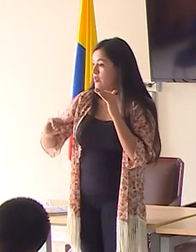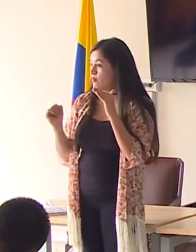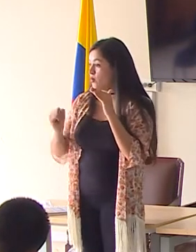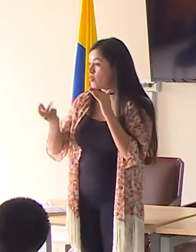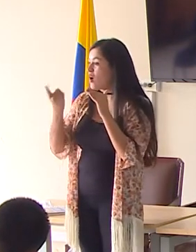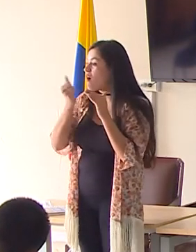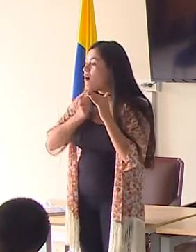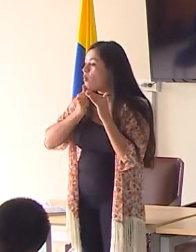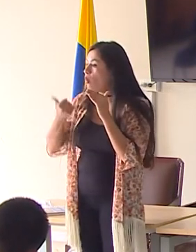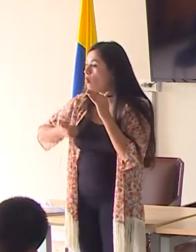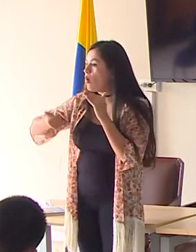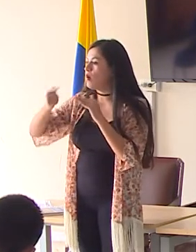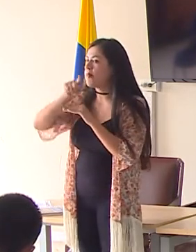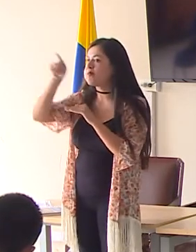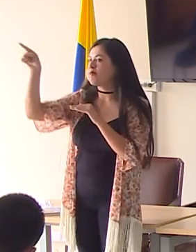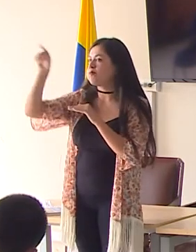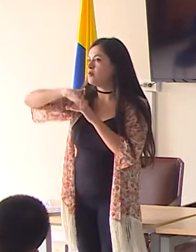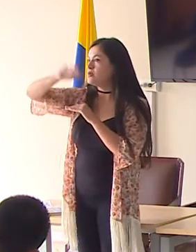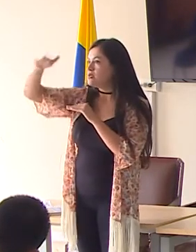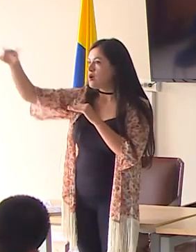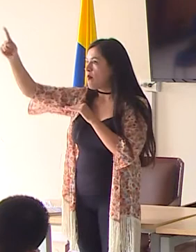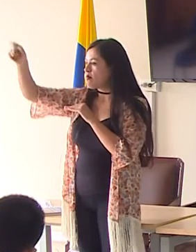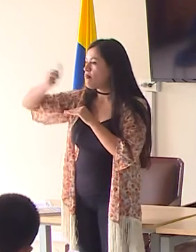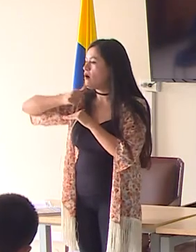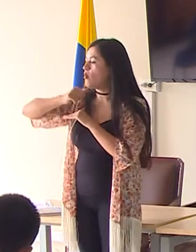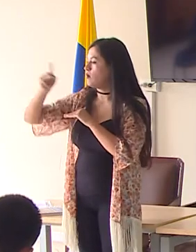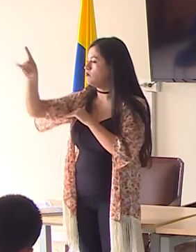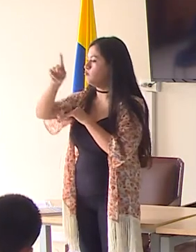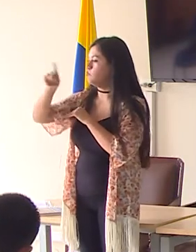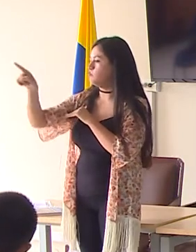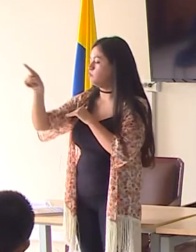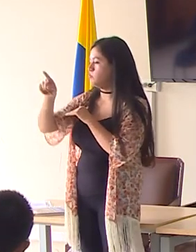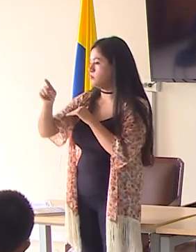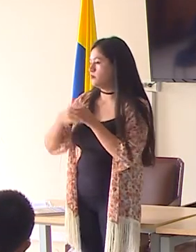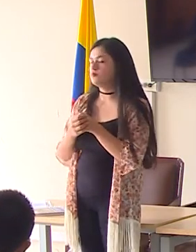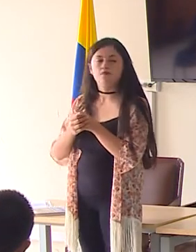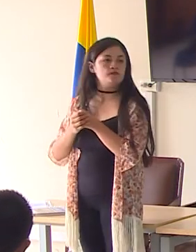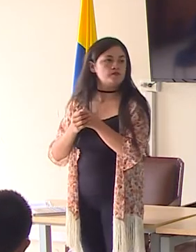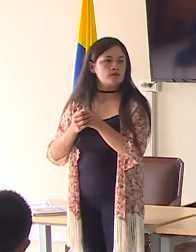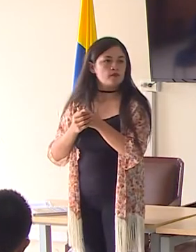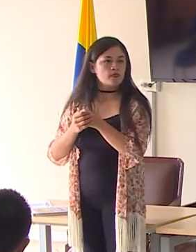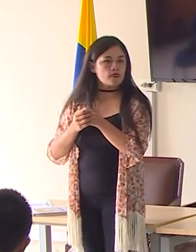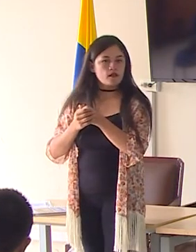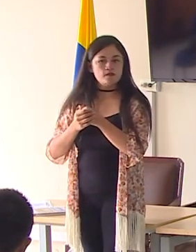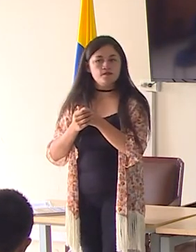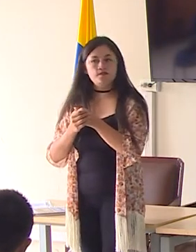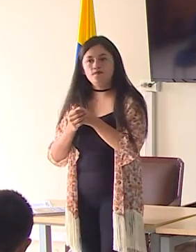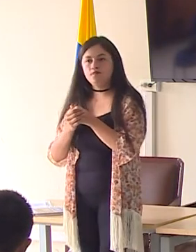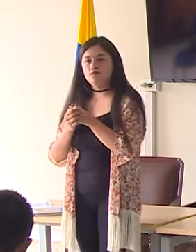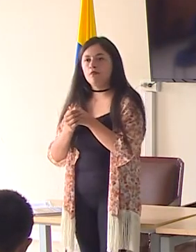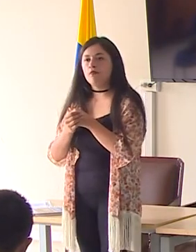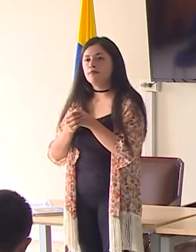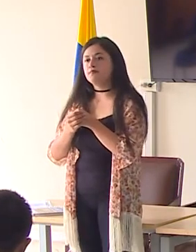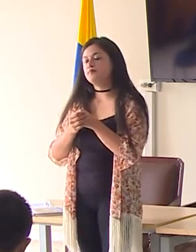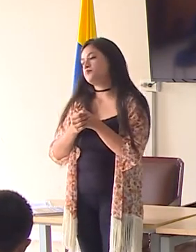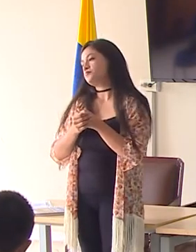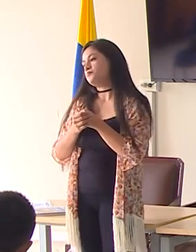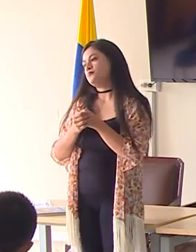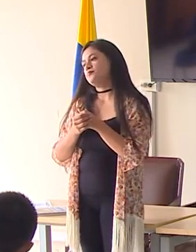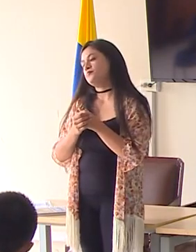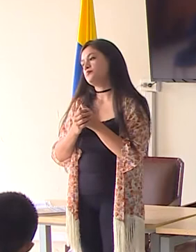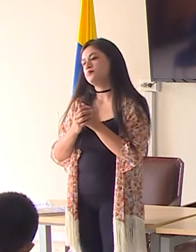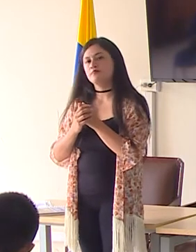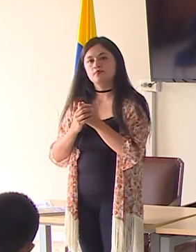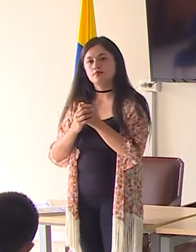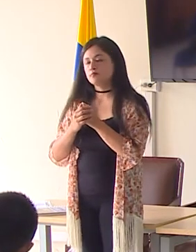era el agua que venía de los cerros orientales sin embargo lástima que en la población que en cada momento